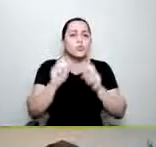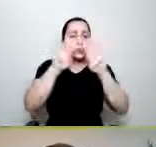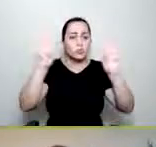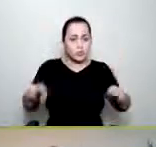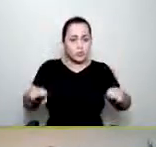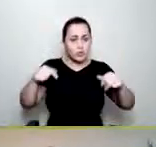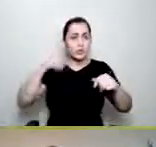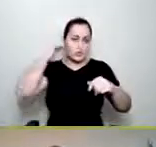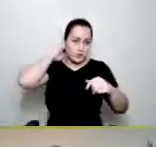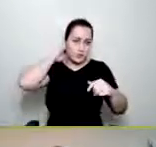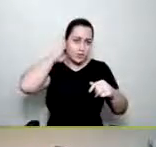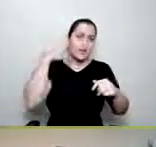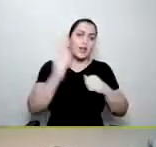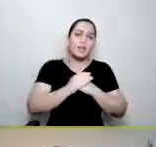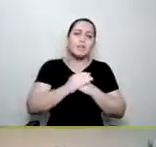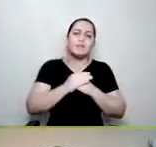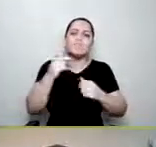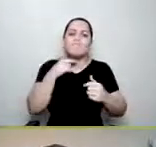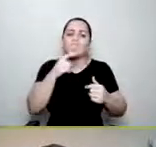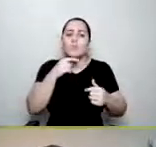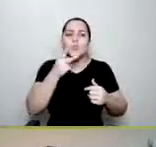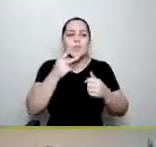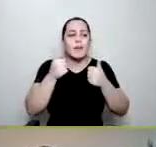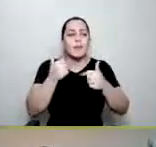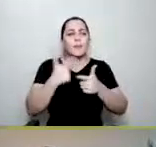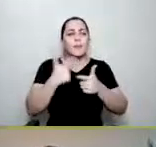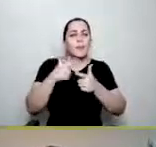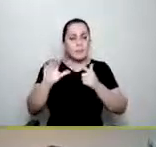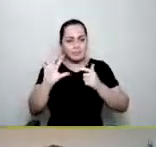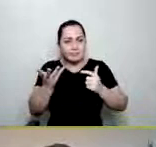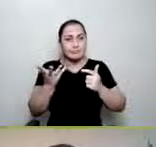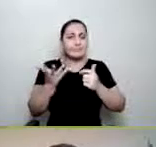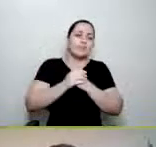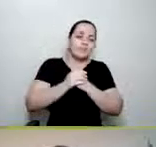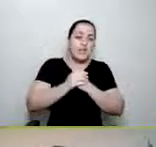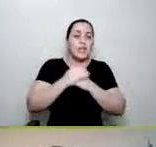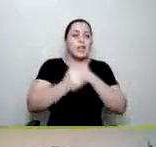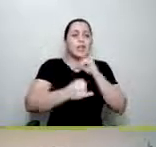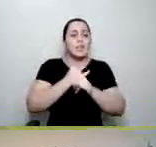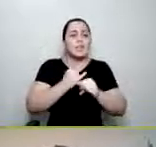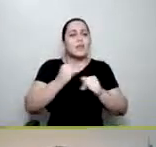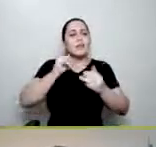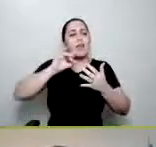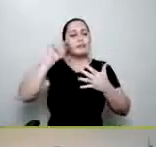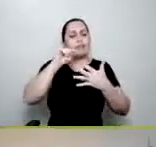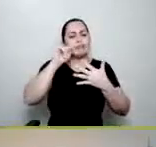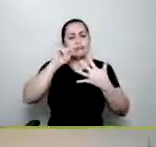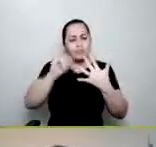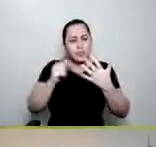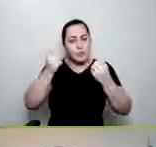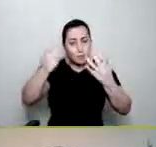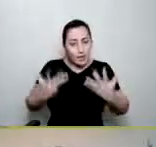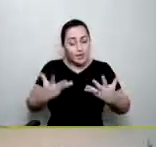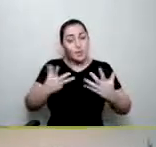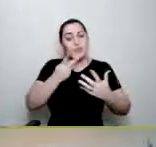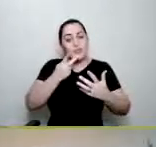e não conseguiu falar bem por problemas técnicos. Eu sei que vários desses pontos que eu falei aqui agora, ela queria falar, então eu